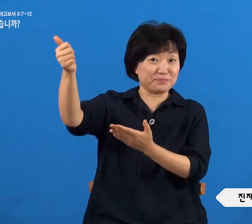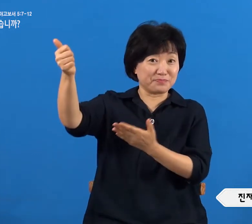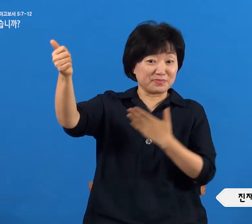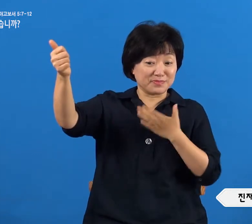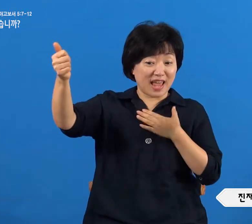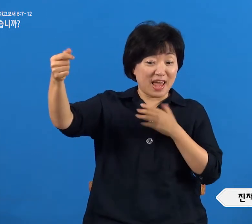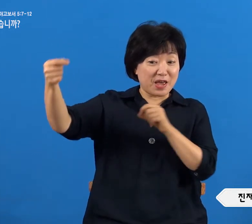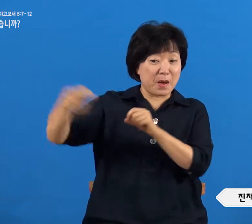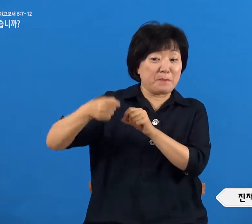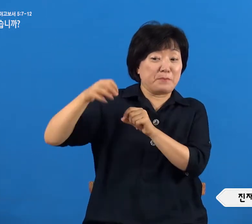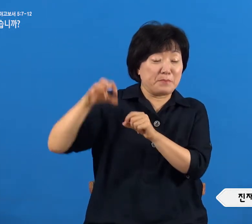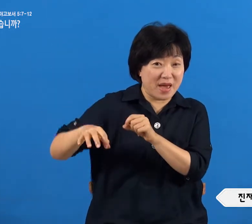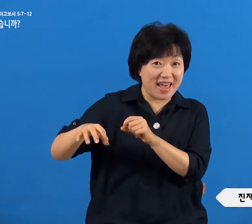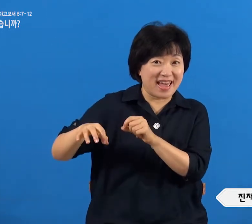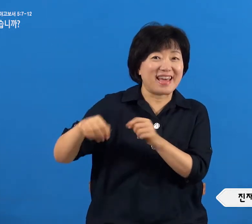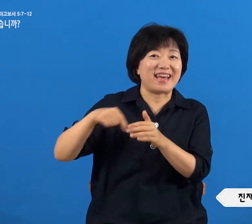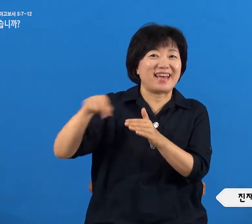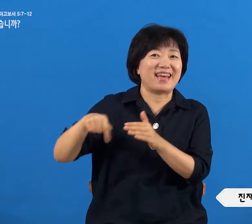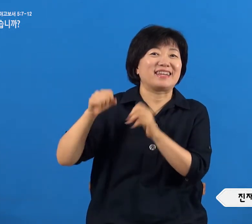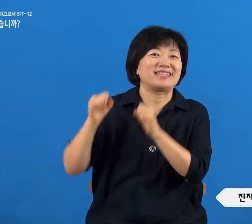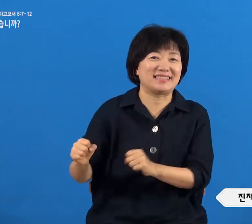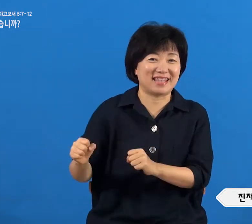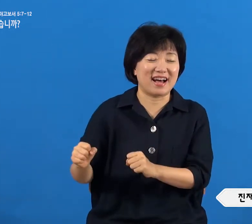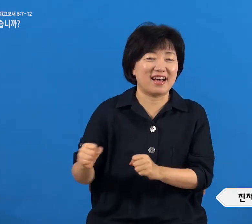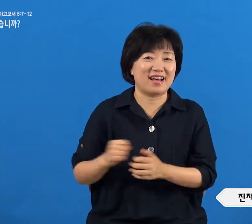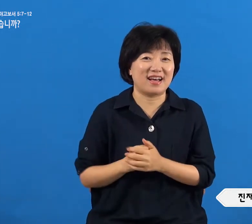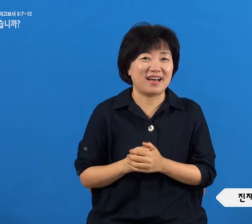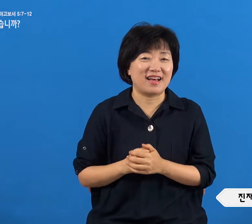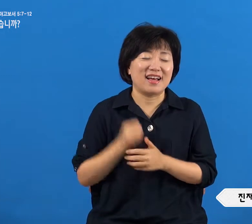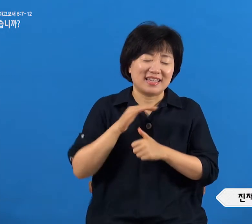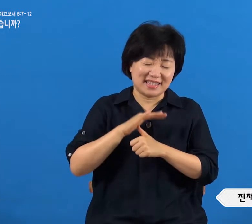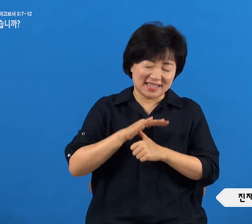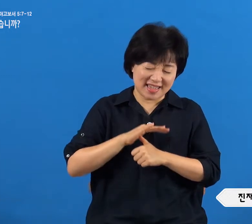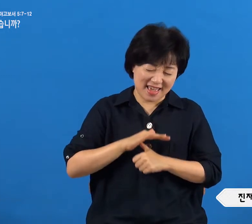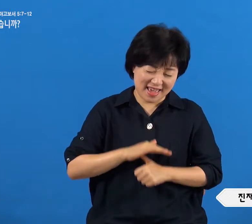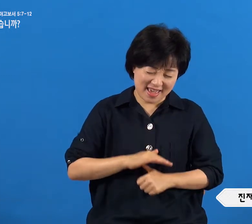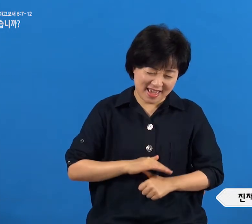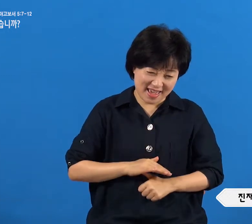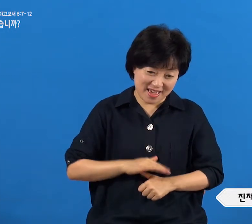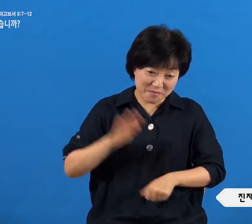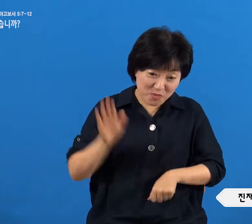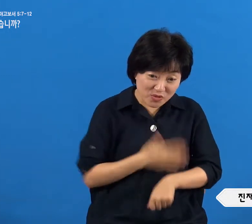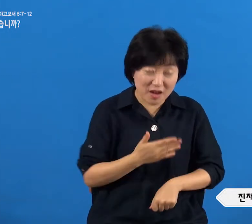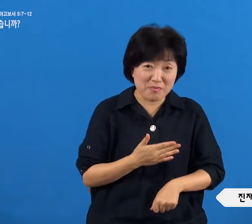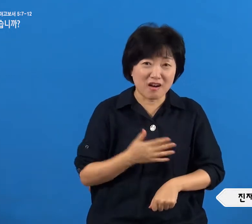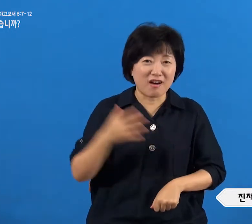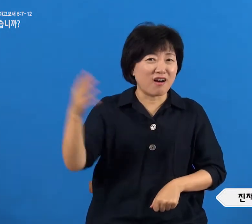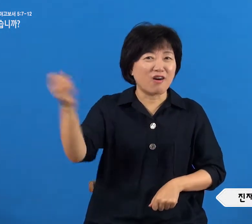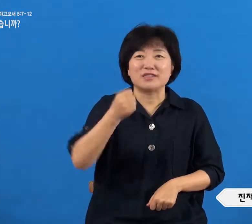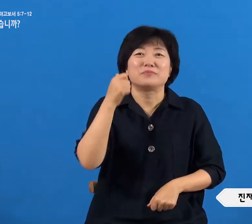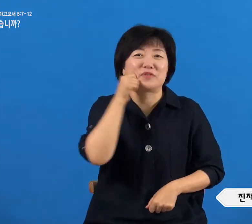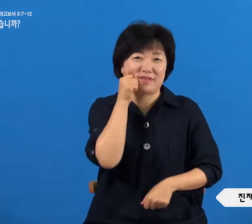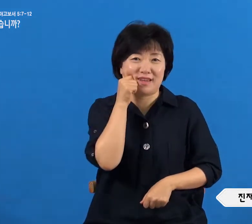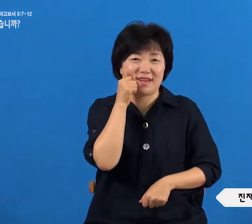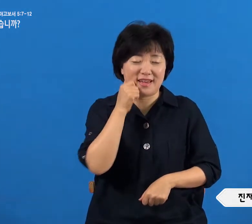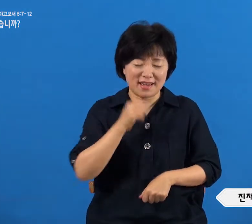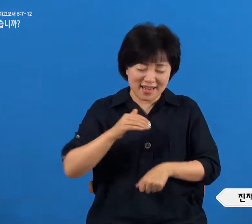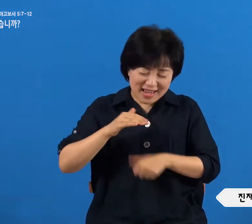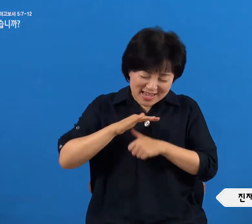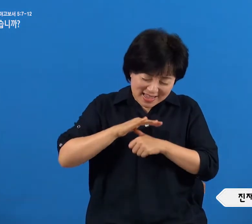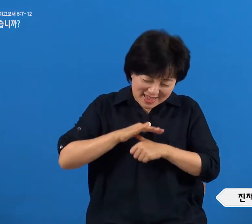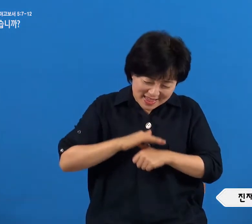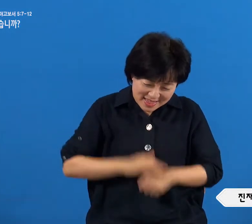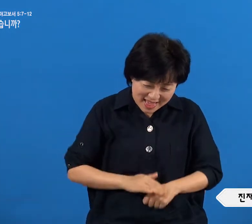우리 곁에 계십니다. 인내하지 않으면 얻을 수 없기 때문에, 인내하지